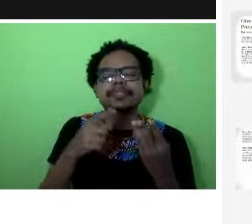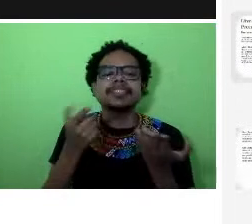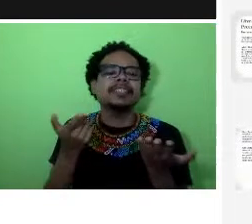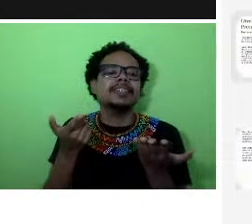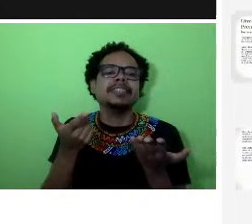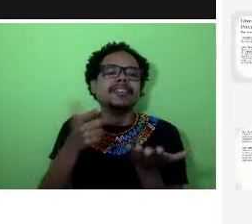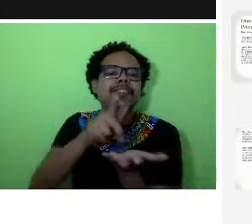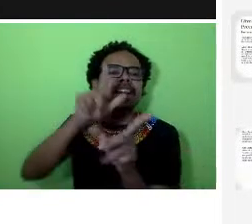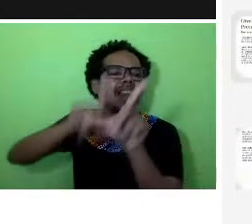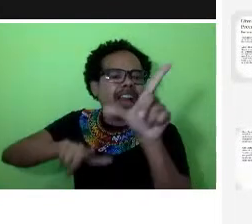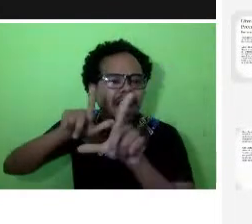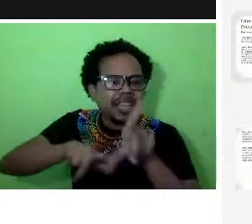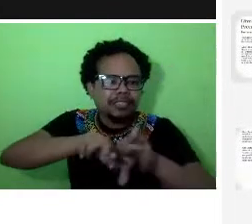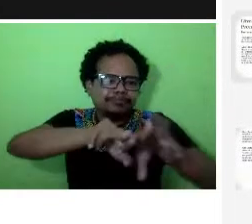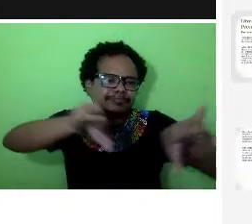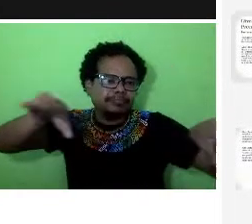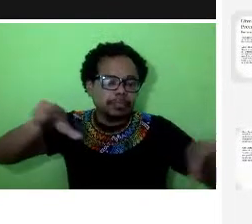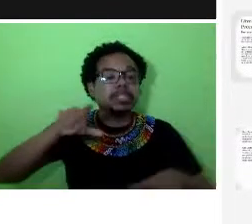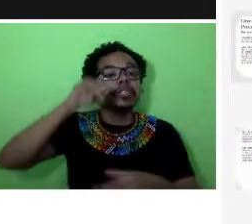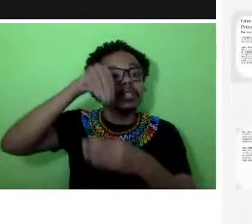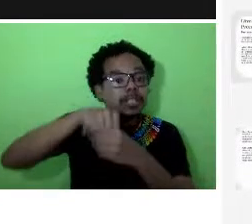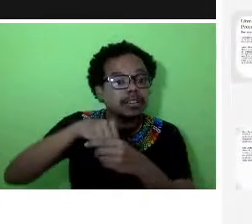E aí